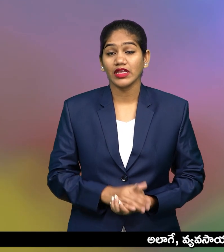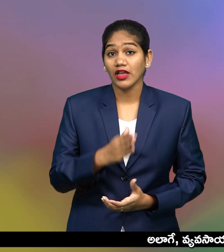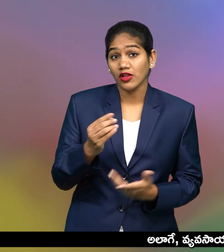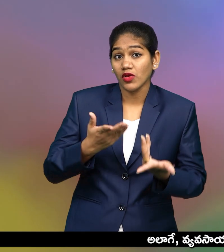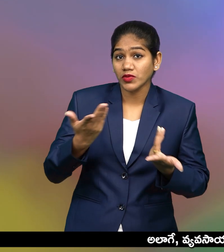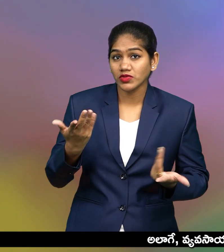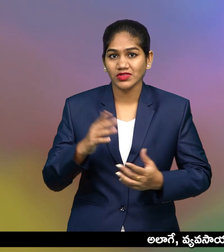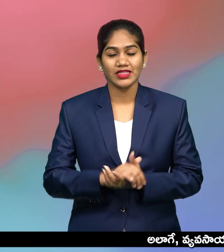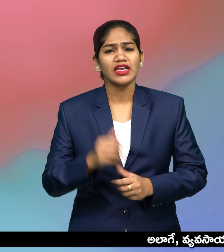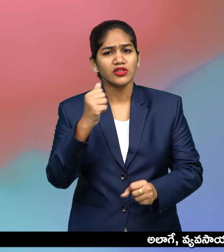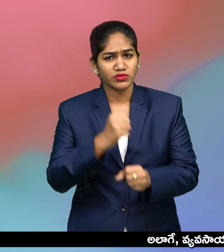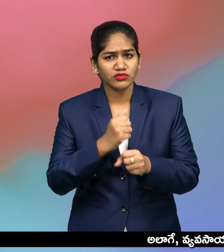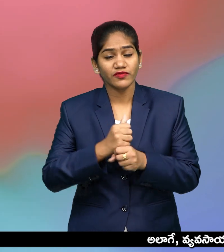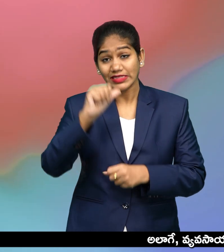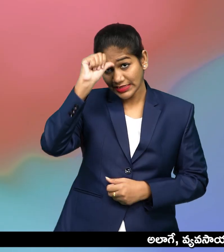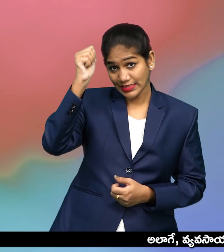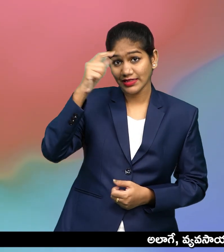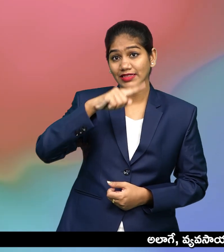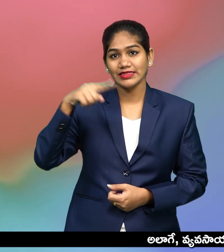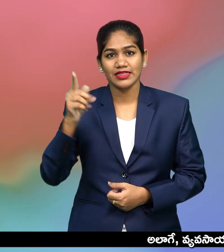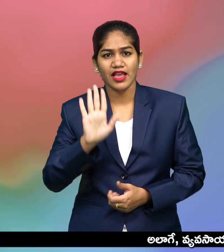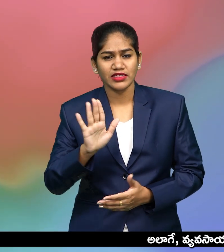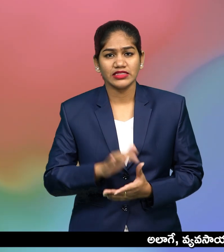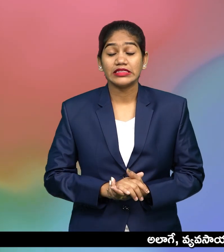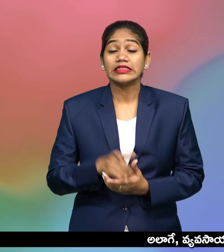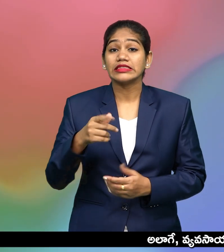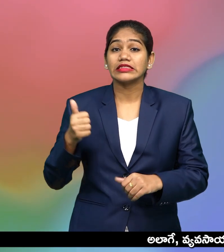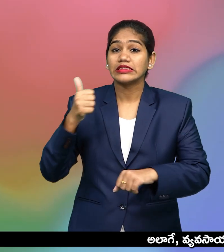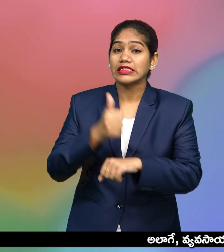అలాగే వ్యవసాయంలో పెట్టుబడులను పెంచేందుకు